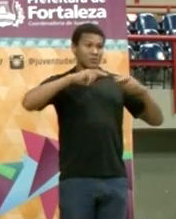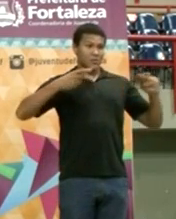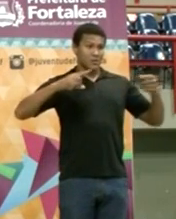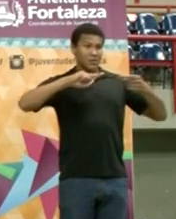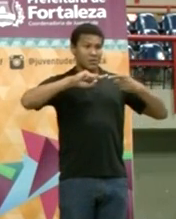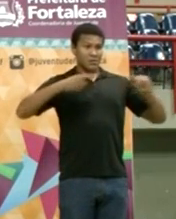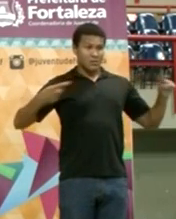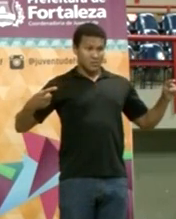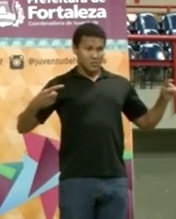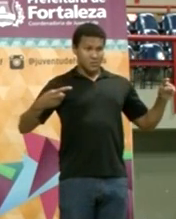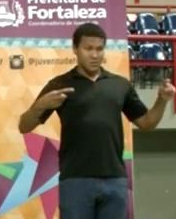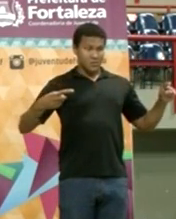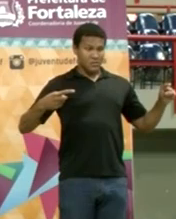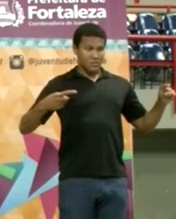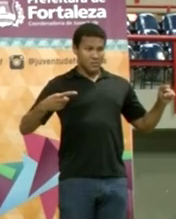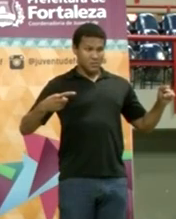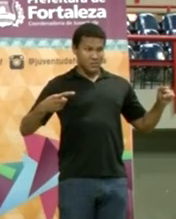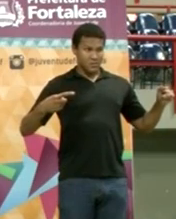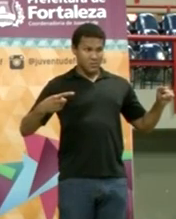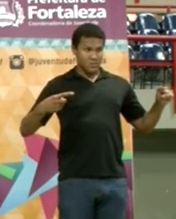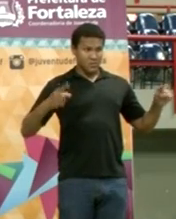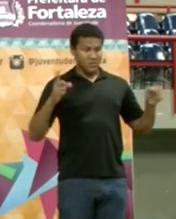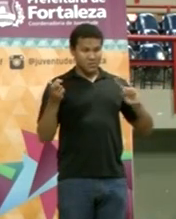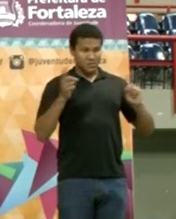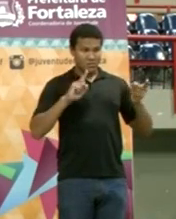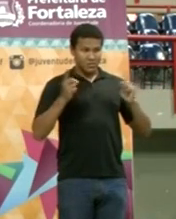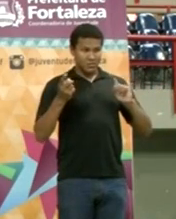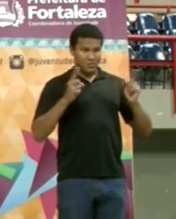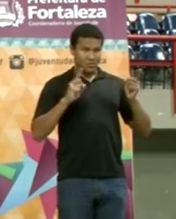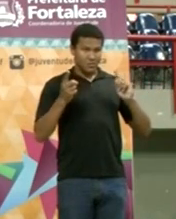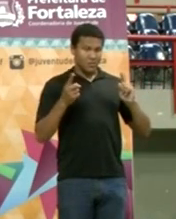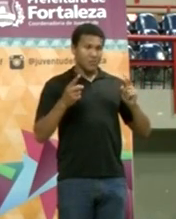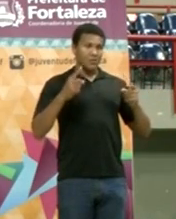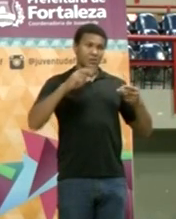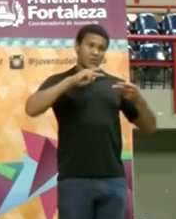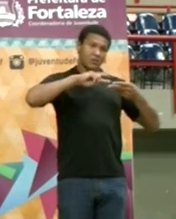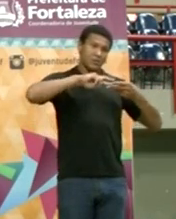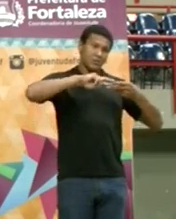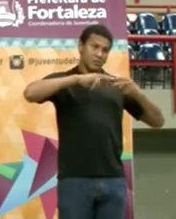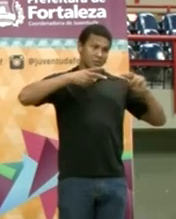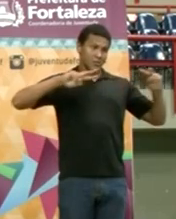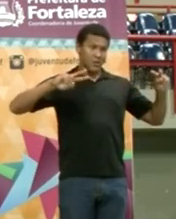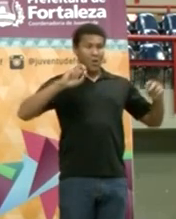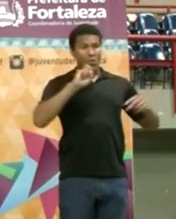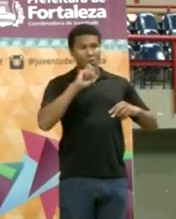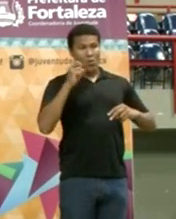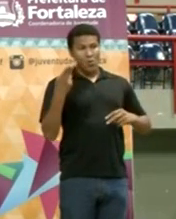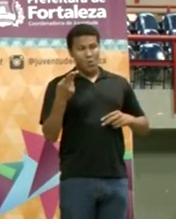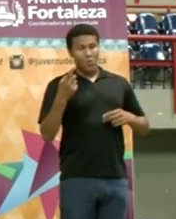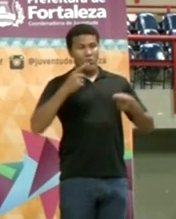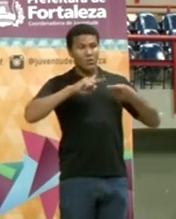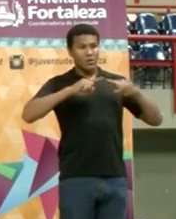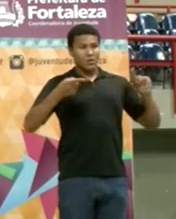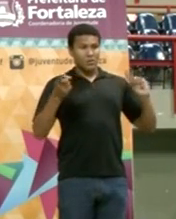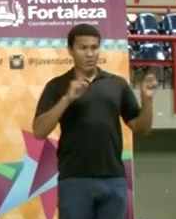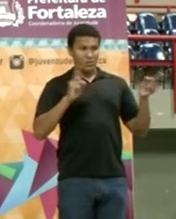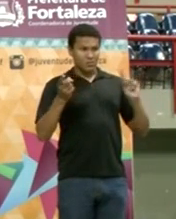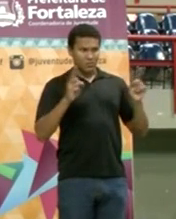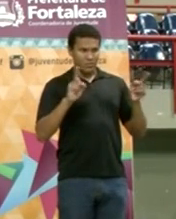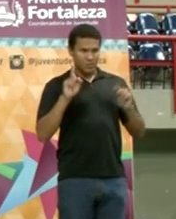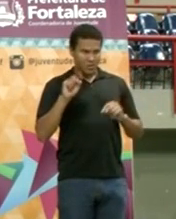Tá certo, pessoal? Esses organismos apresentam DNA ou RNA como material